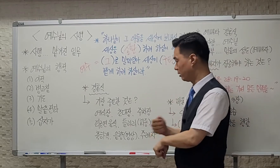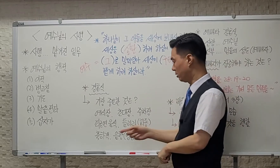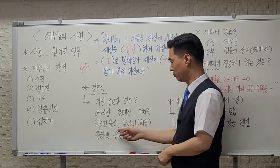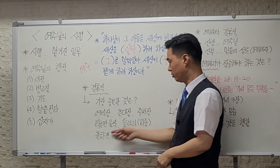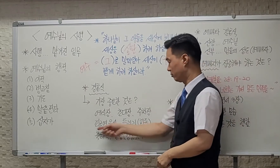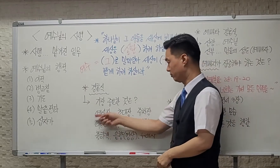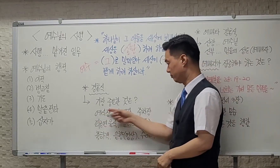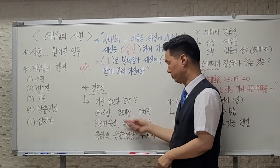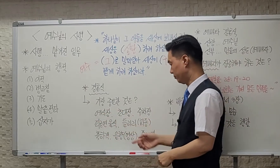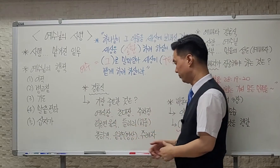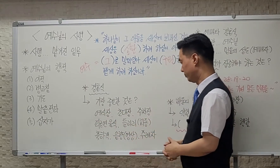하더라고요.